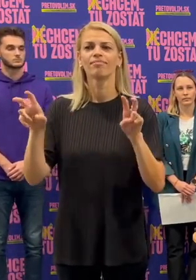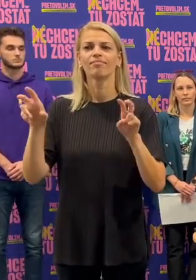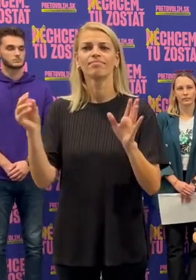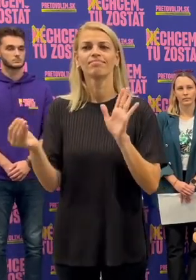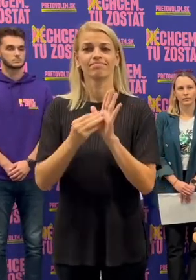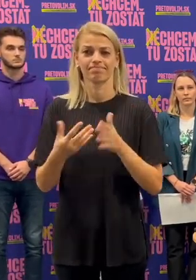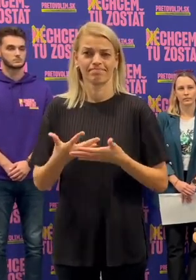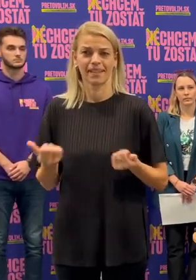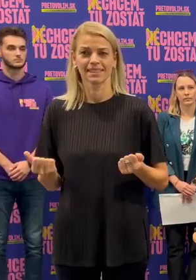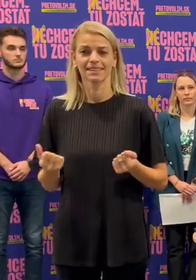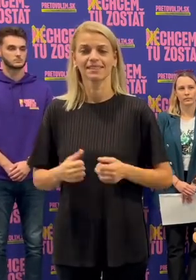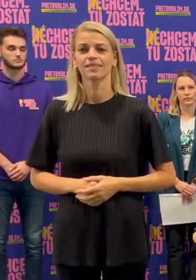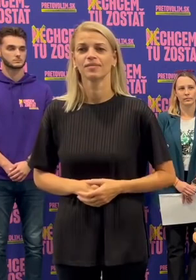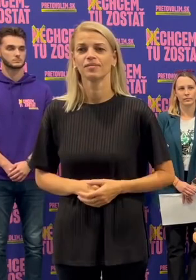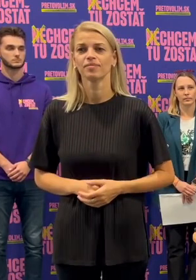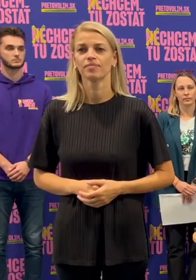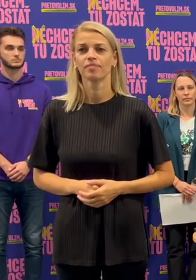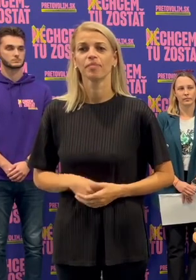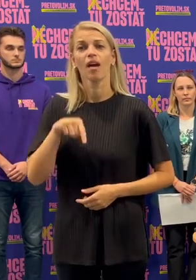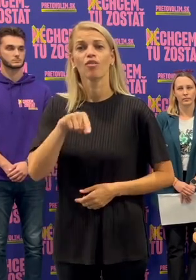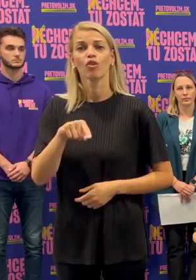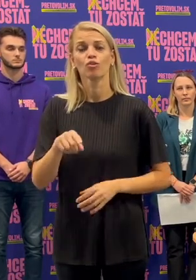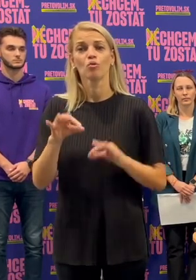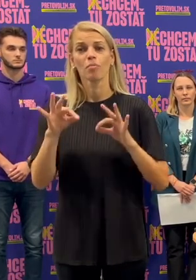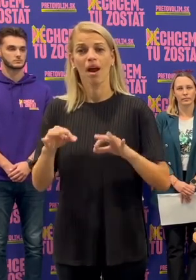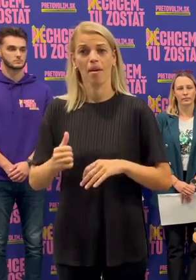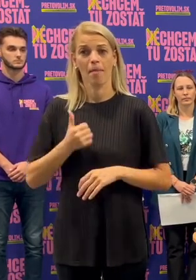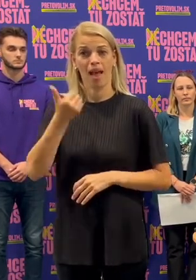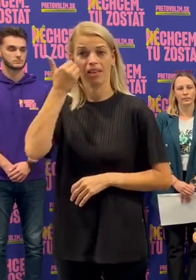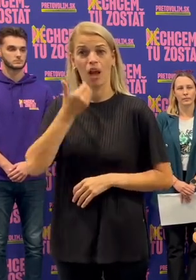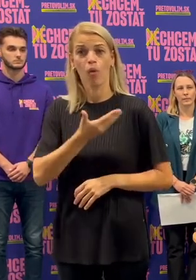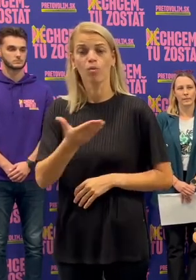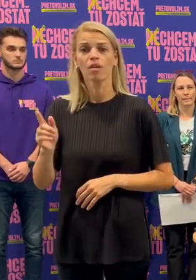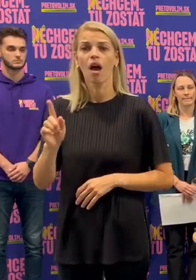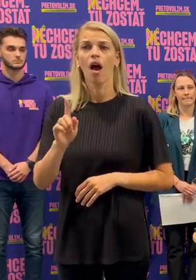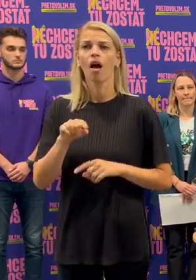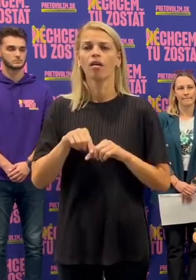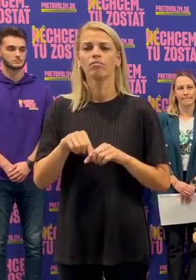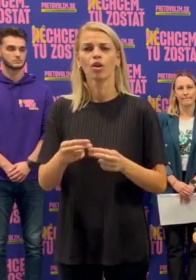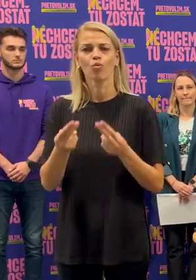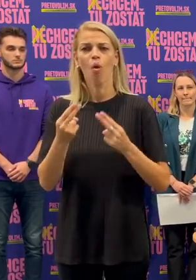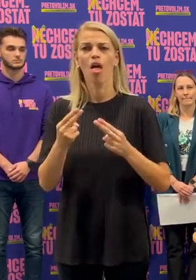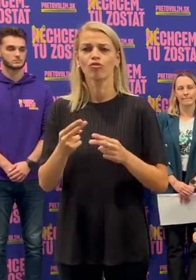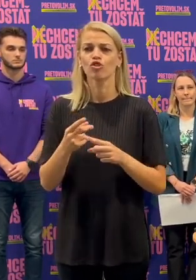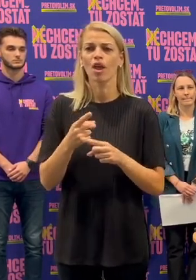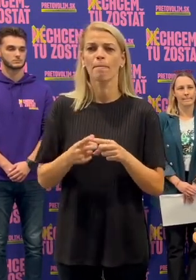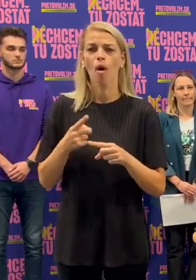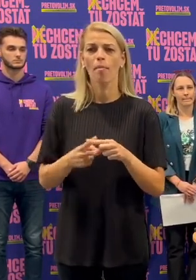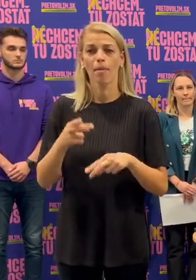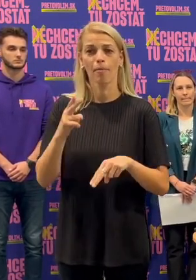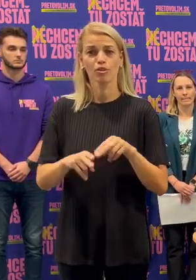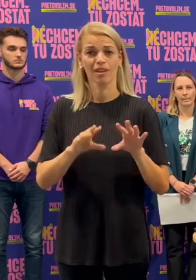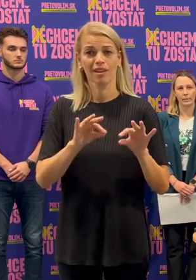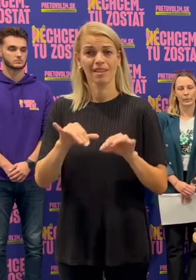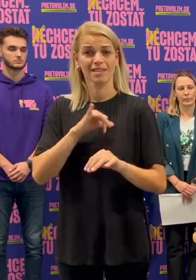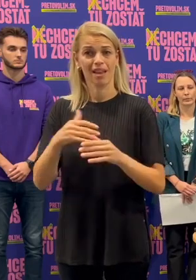ministerstva. A sú to práve mladí ľudia, ktorí v niektorých kľúčových okamihoch v posledných 10 ročiach